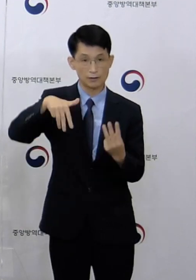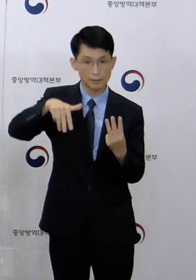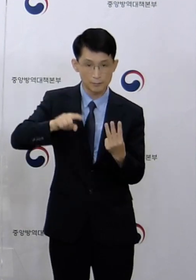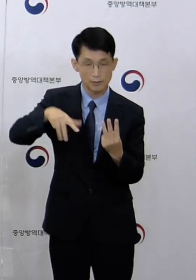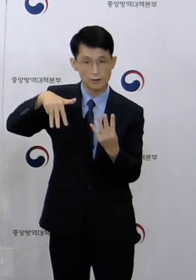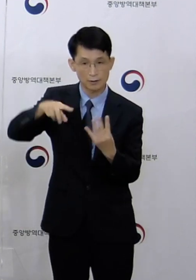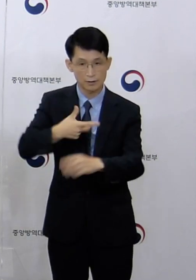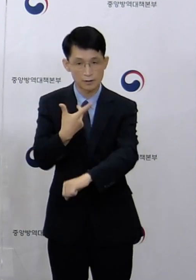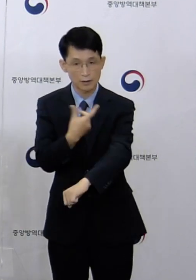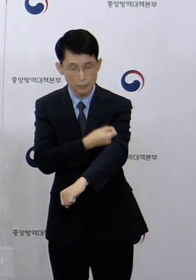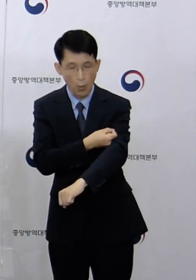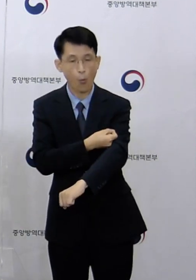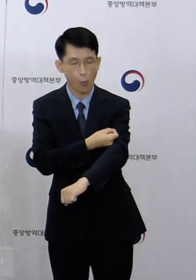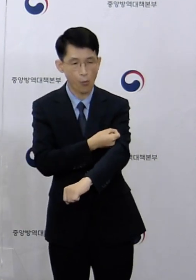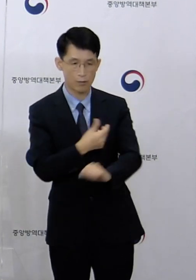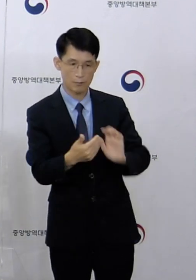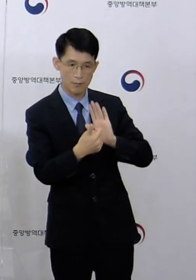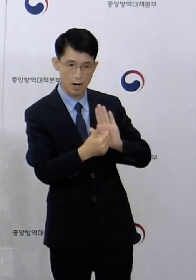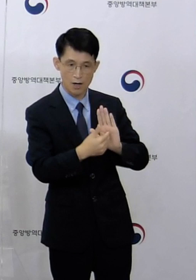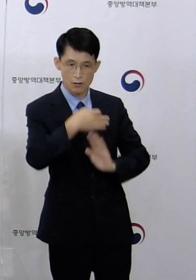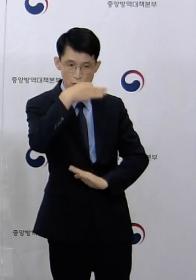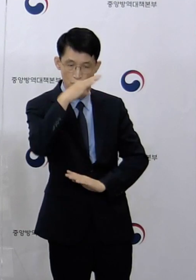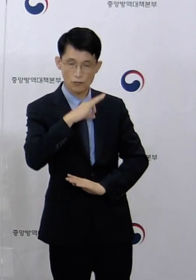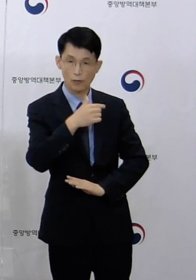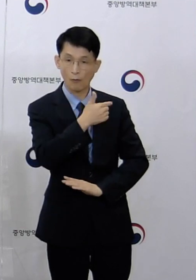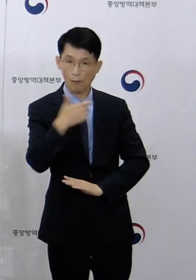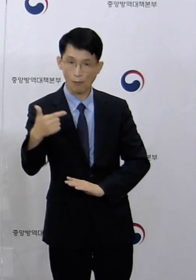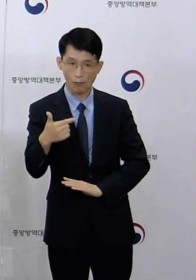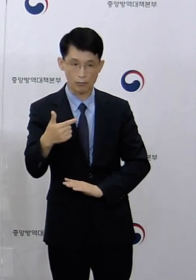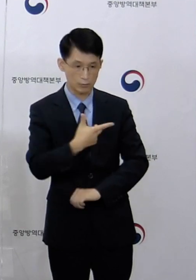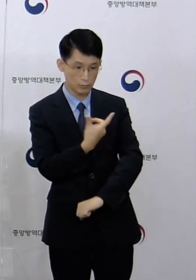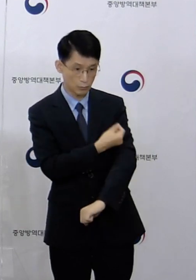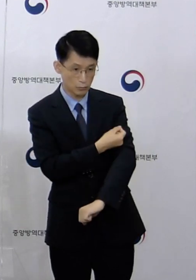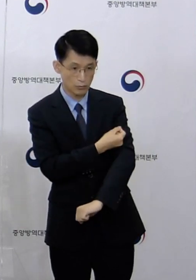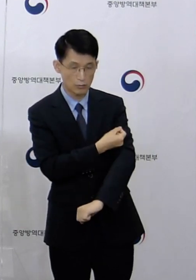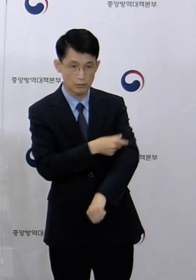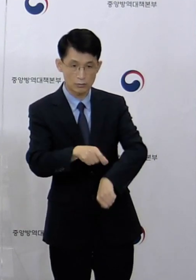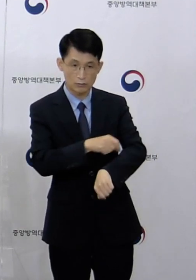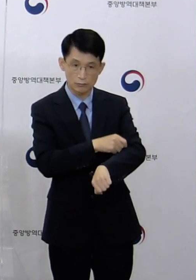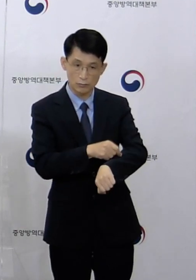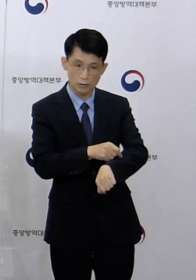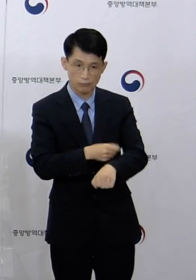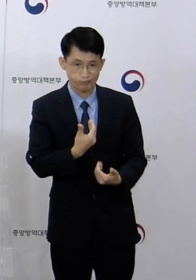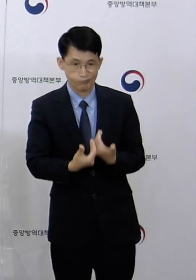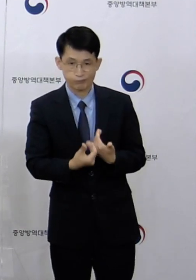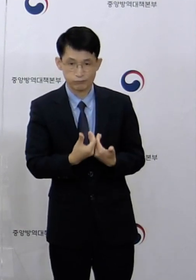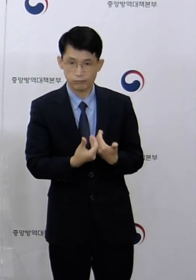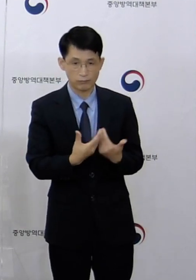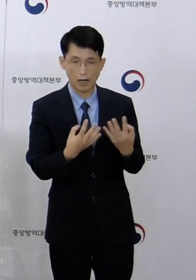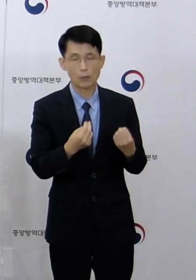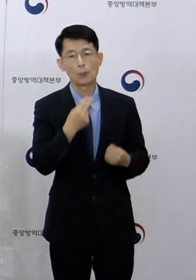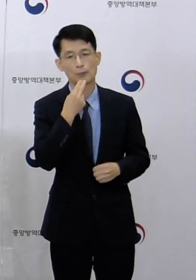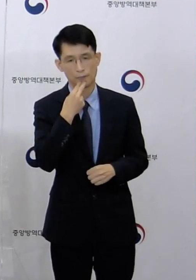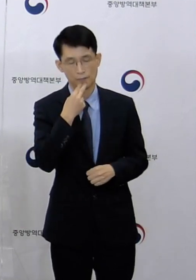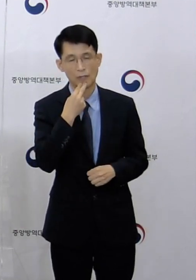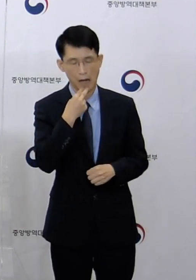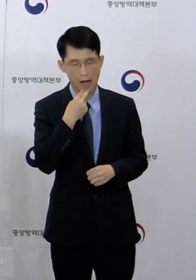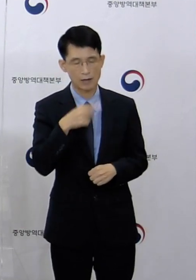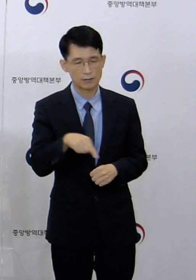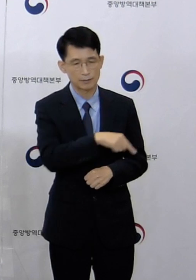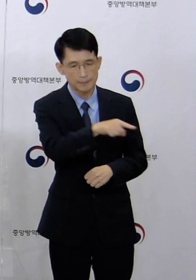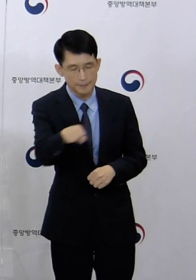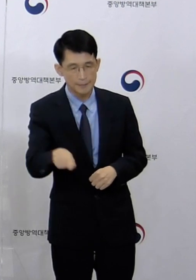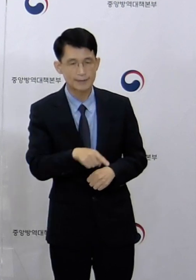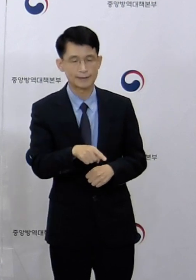예방 효과, 접종 후 낮은 이상 반응 신고율 등을 고려할 때 면역 저하자분들의 예방 접종에 대한